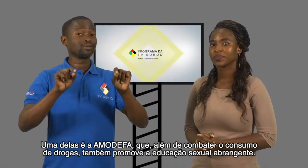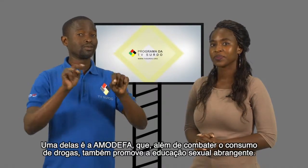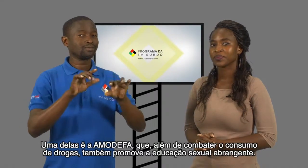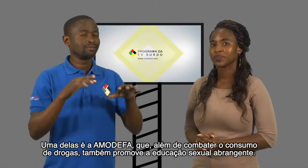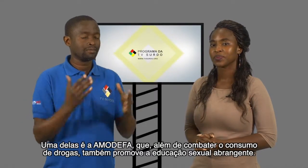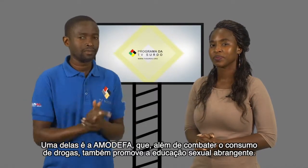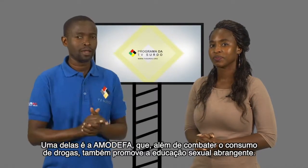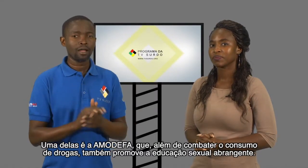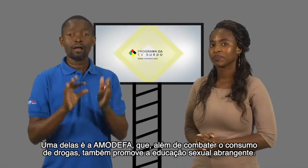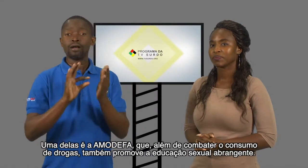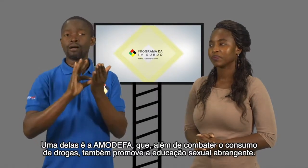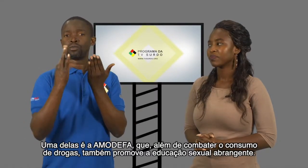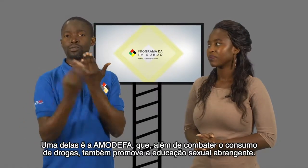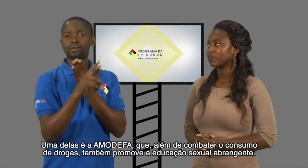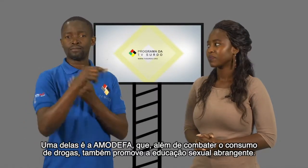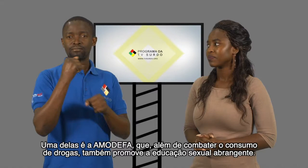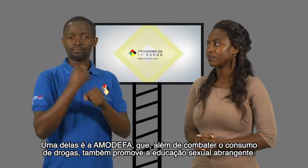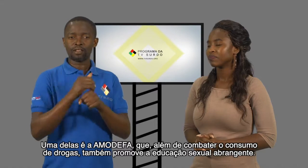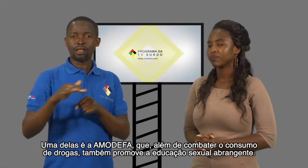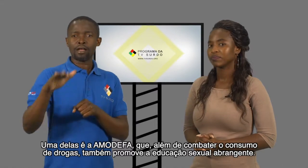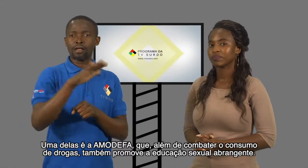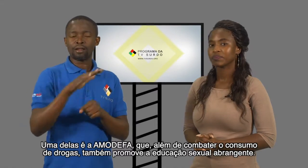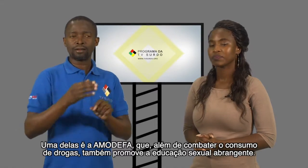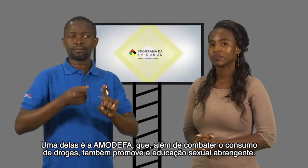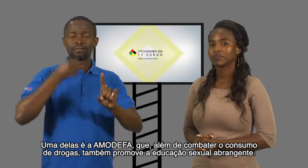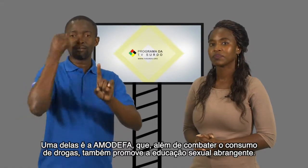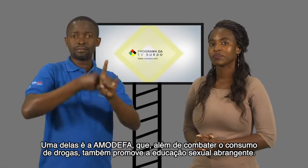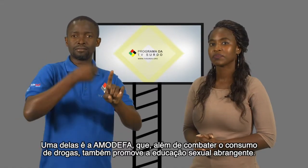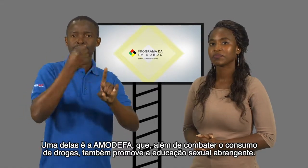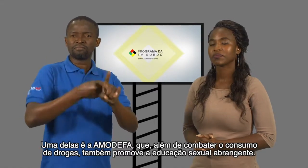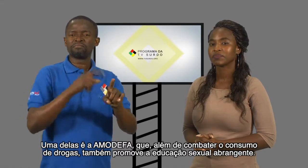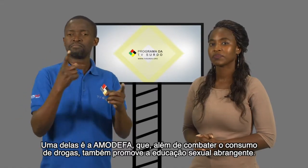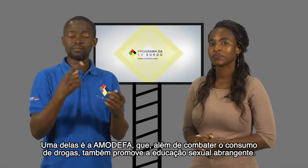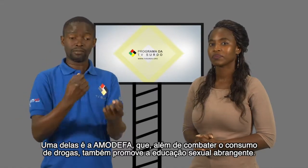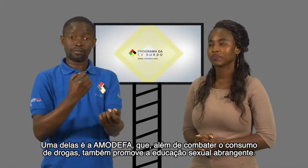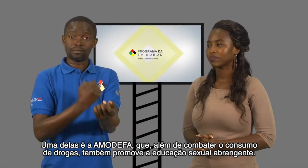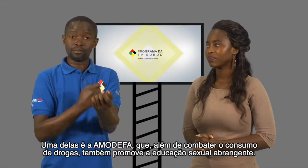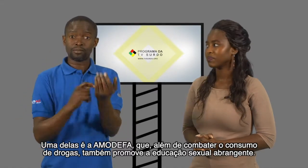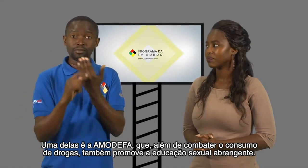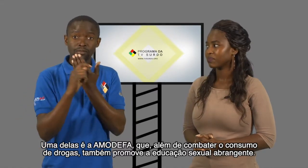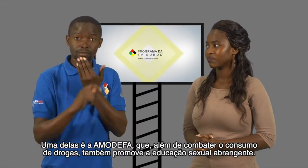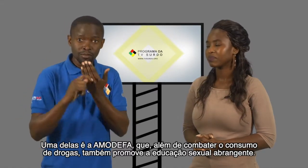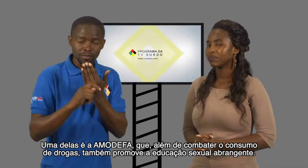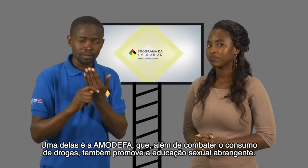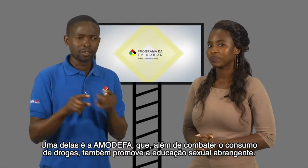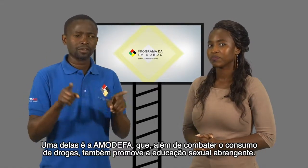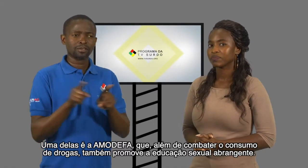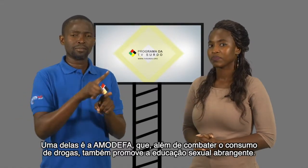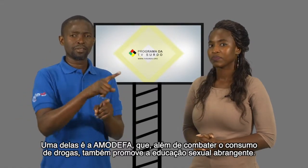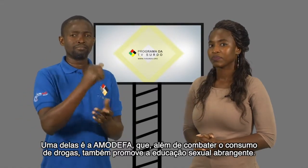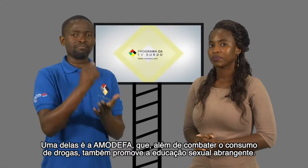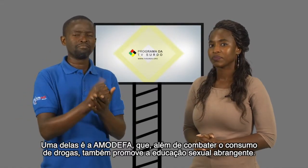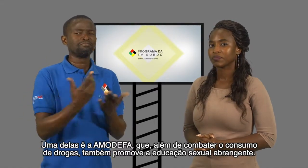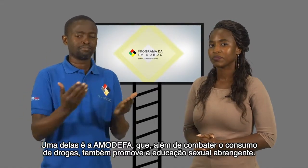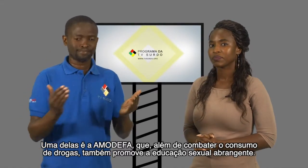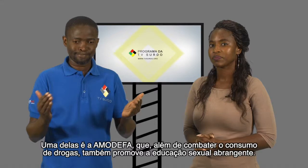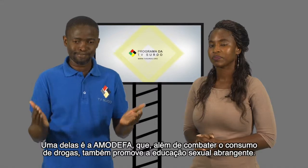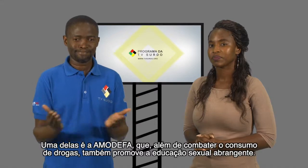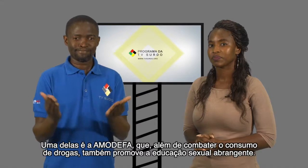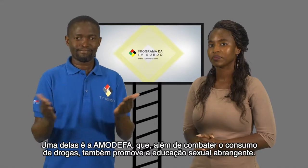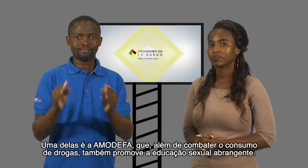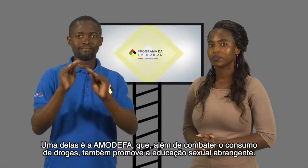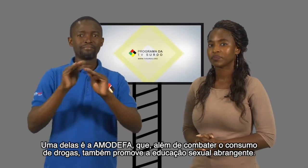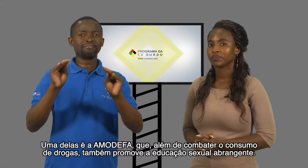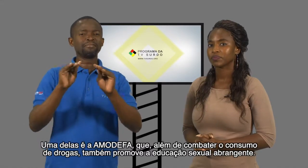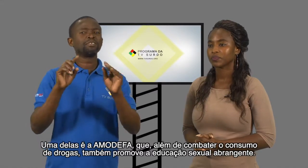Uma delas é a MUDEFA, que além de combater o consumo de drogas, também promove a educação